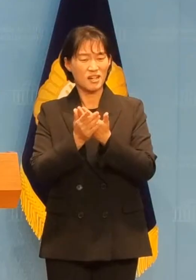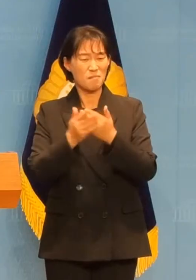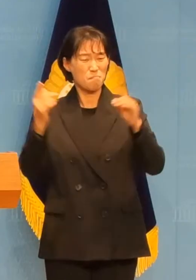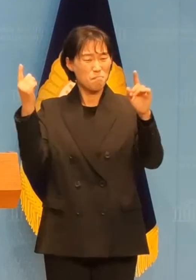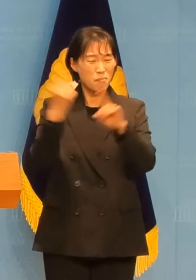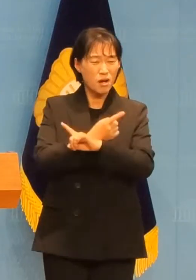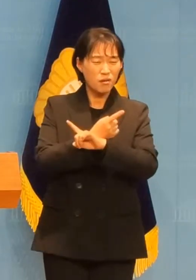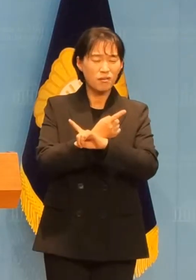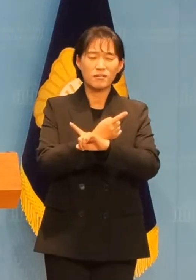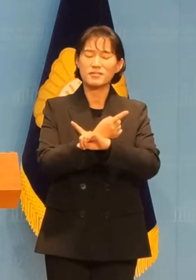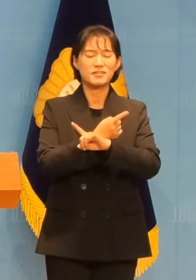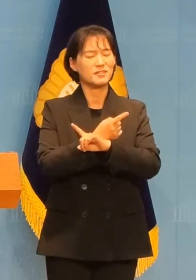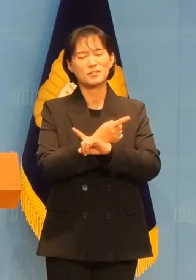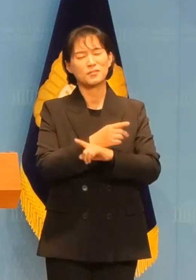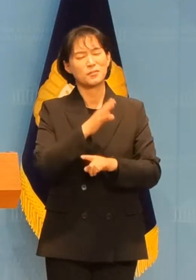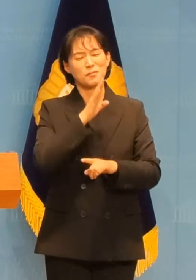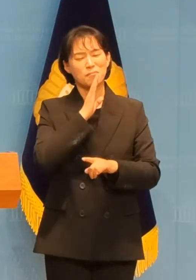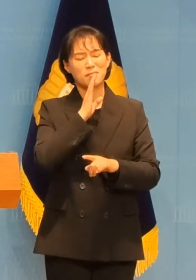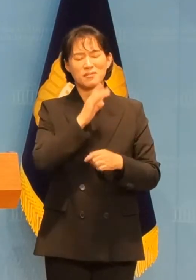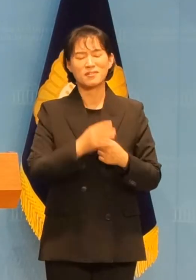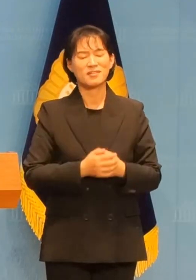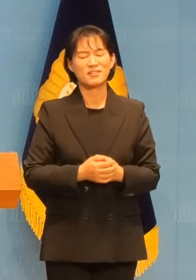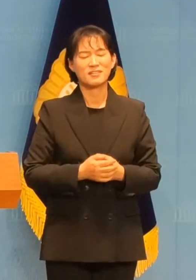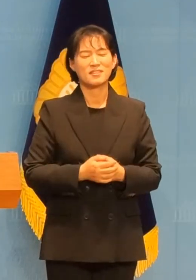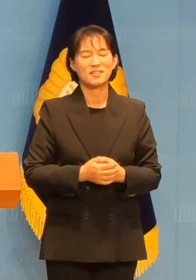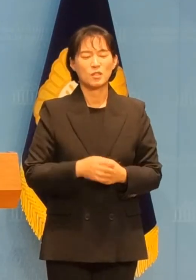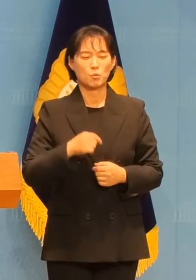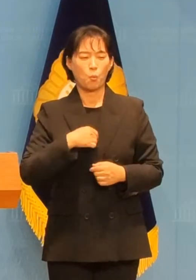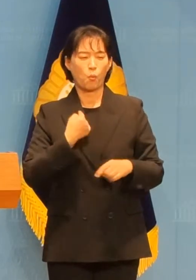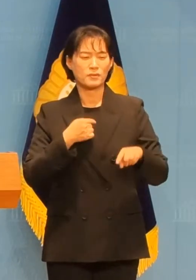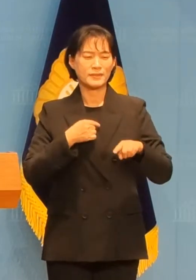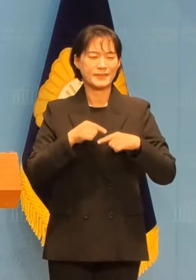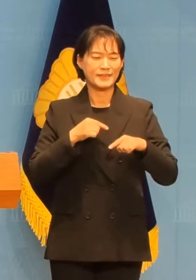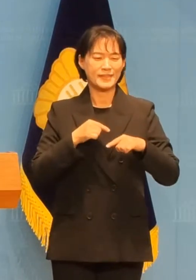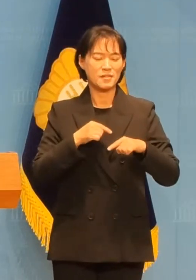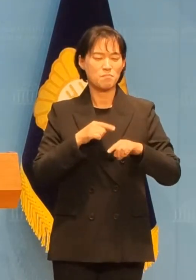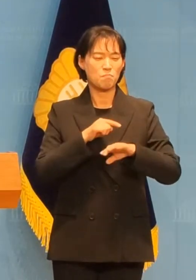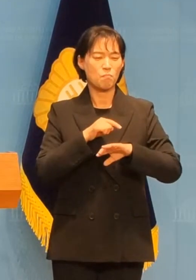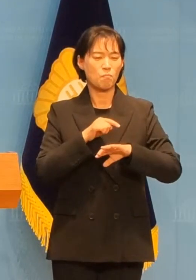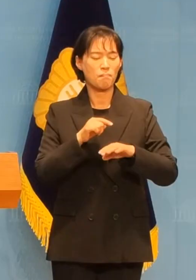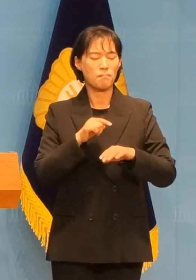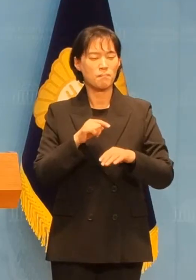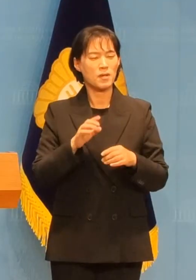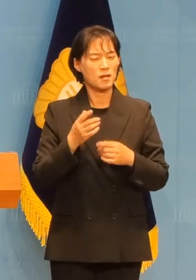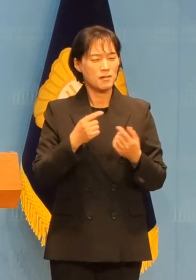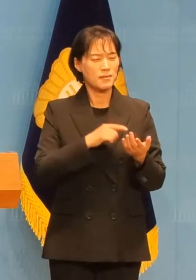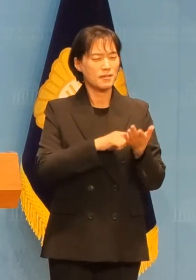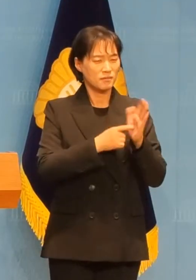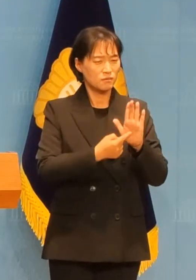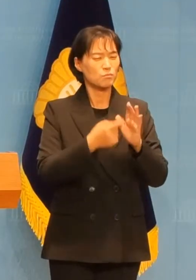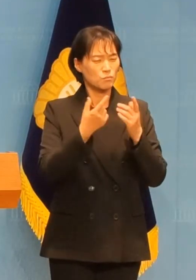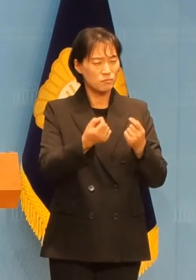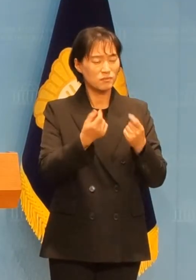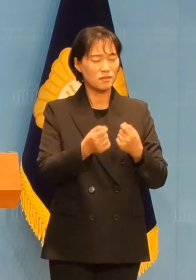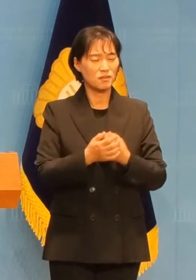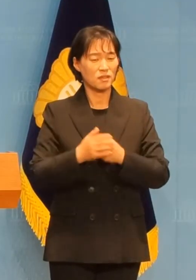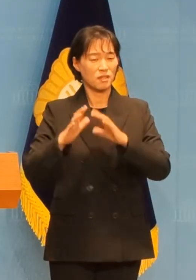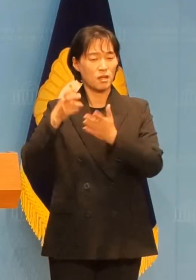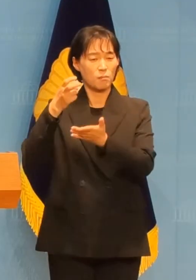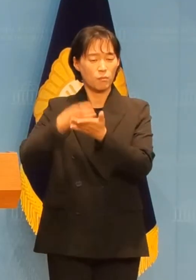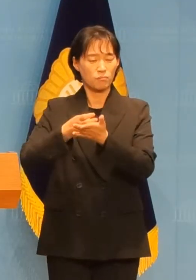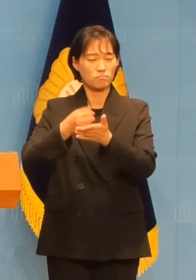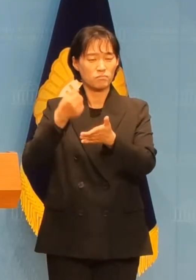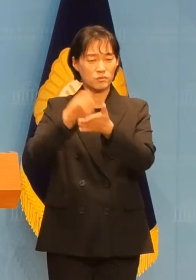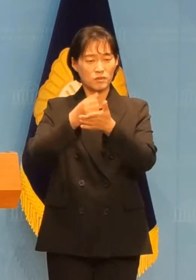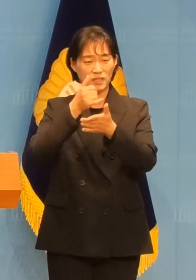갈아엎으려는 체결인 충동이야말로 독재의 본색과 다르지 않습니다. 헌법이 정한